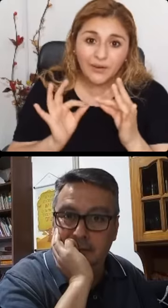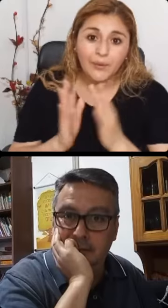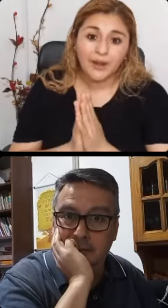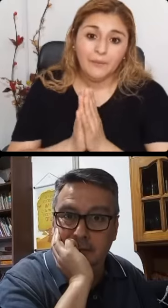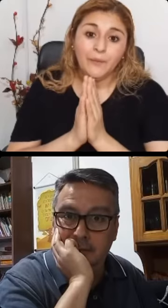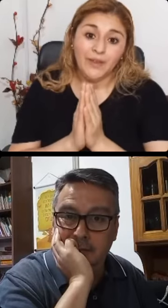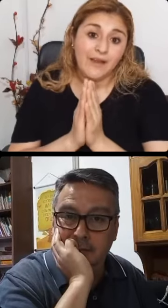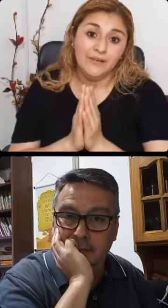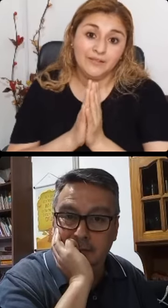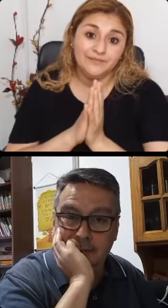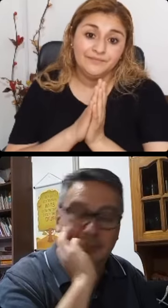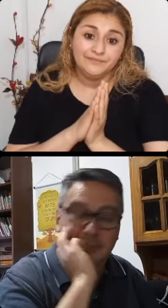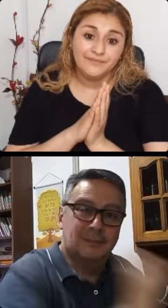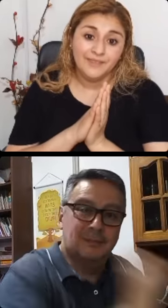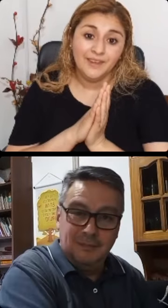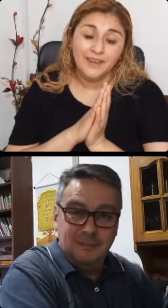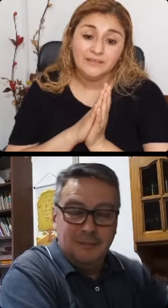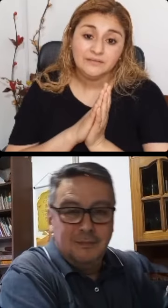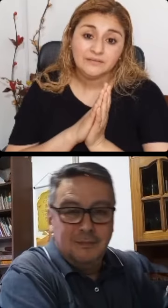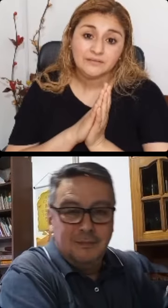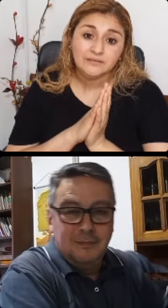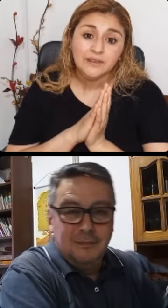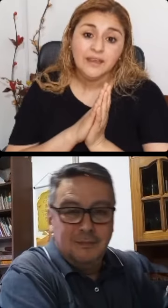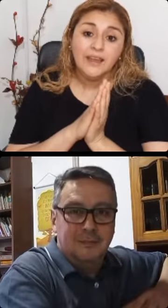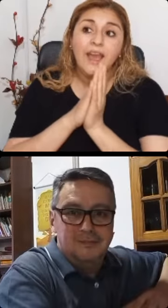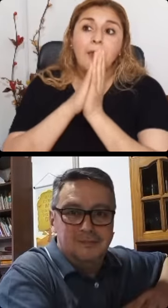usados por el mismo diablo ¿sí?